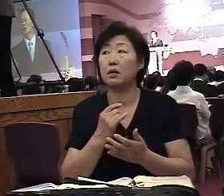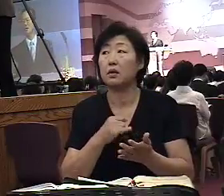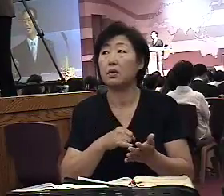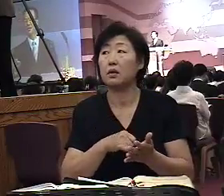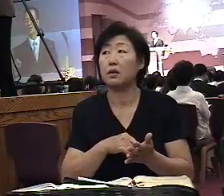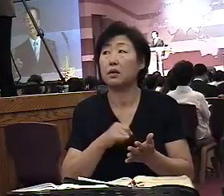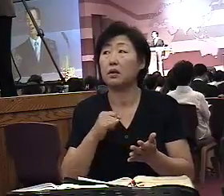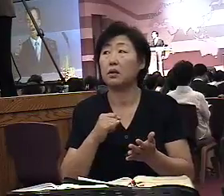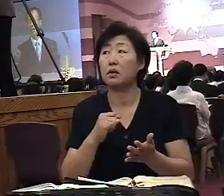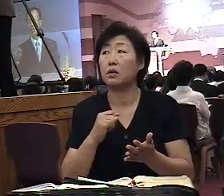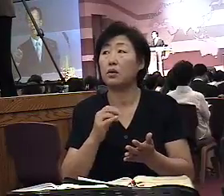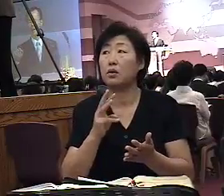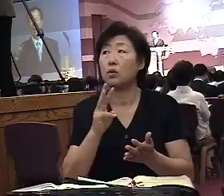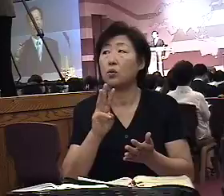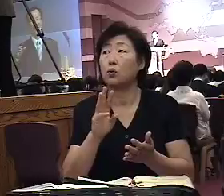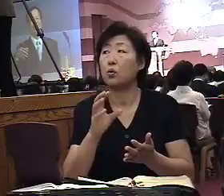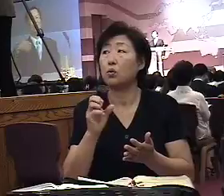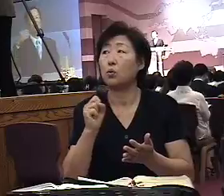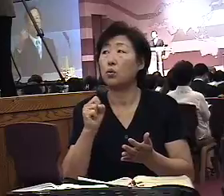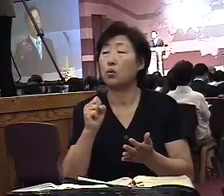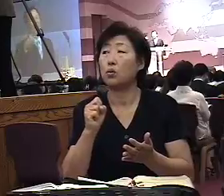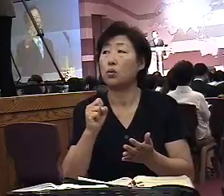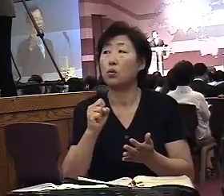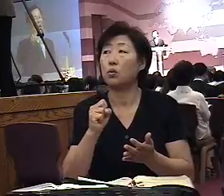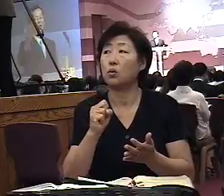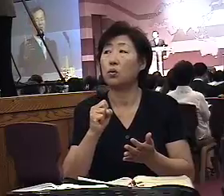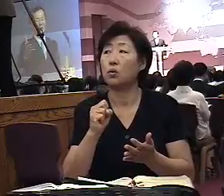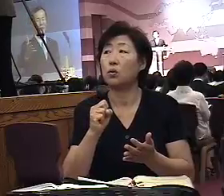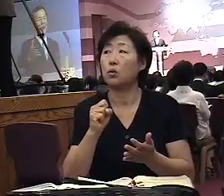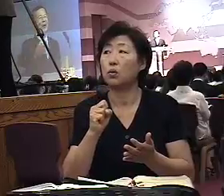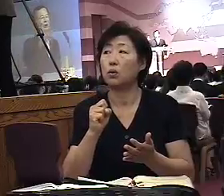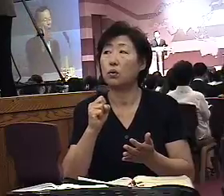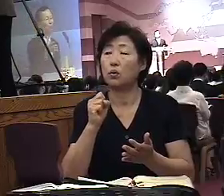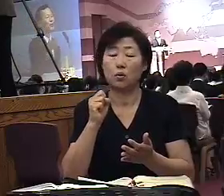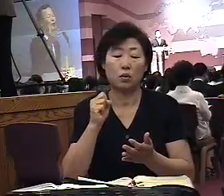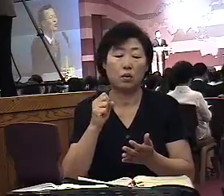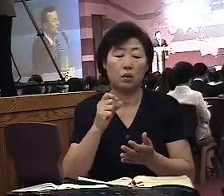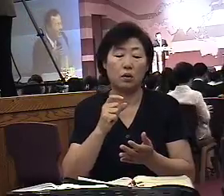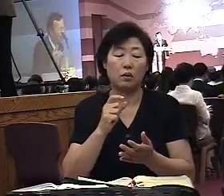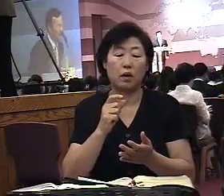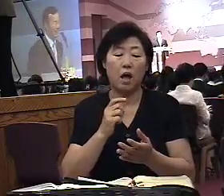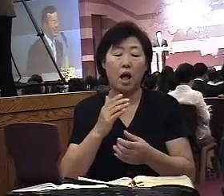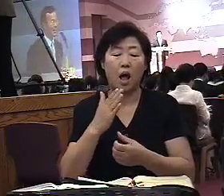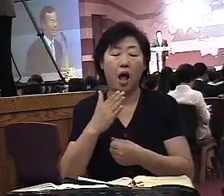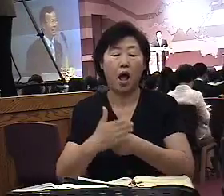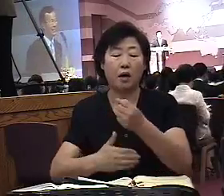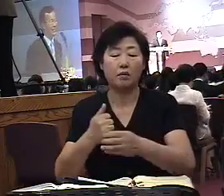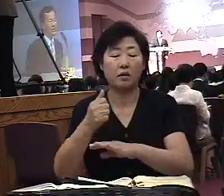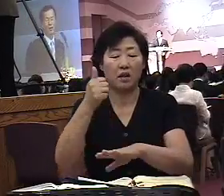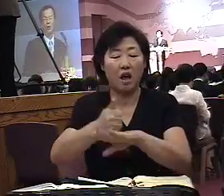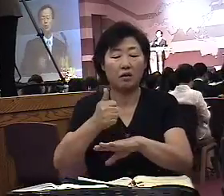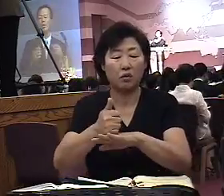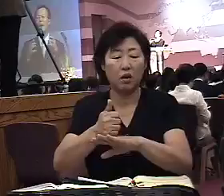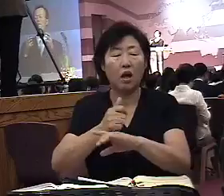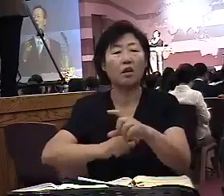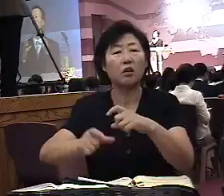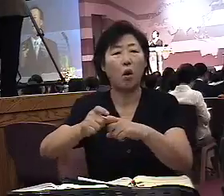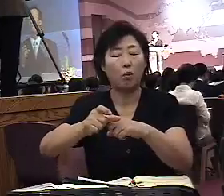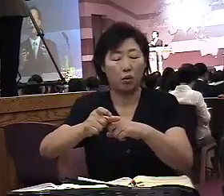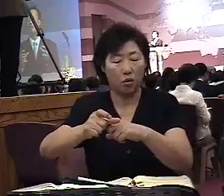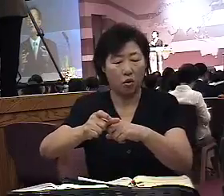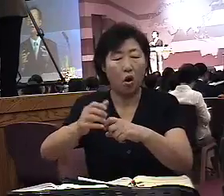처음부터 주신 것이 아니지만 하나님께서 나중에 더불어 주신 것이다. 그리고